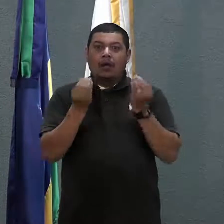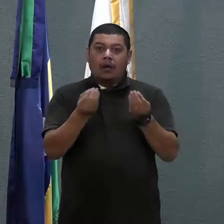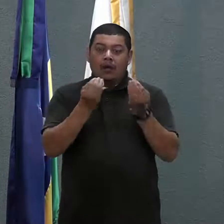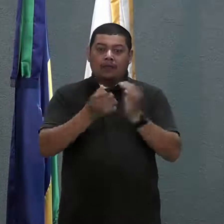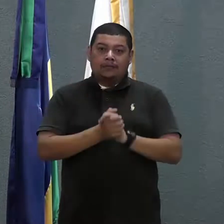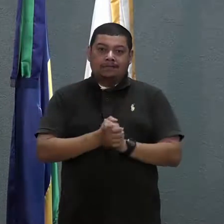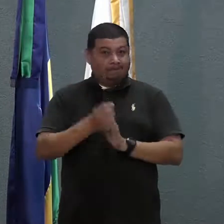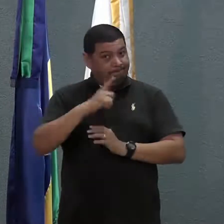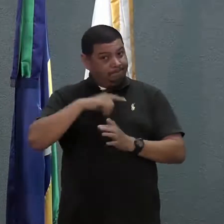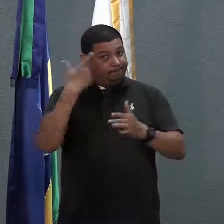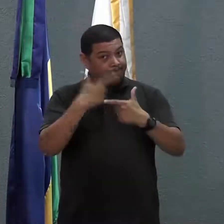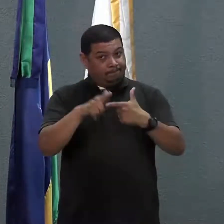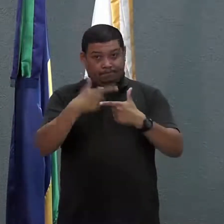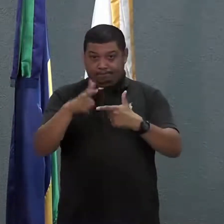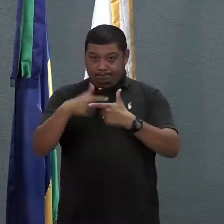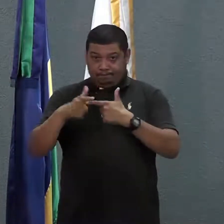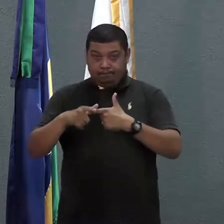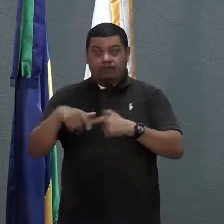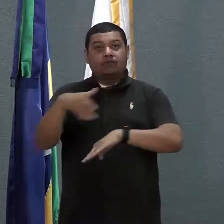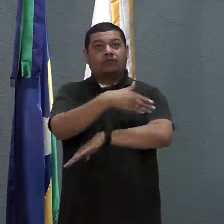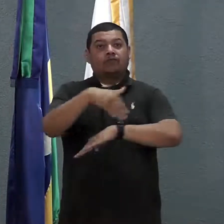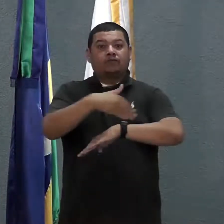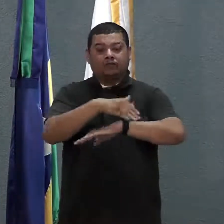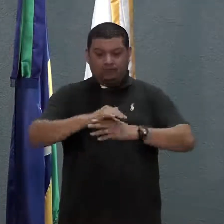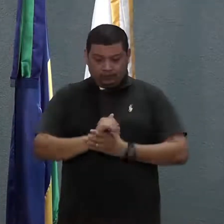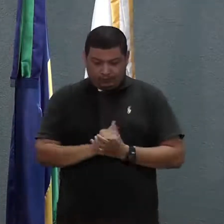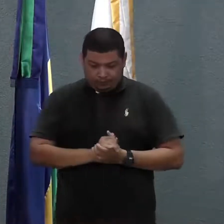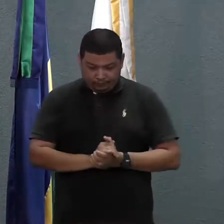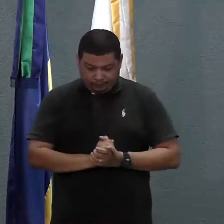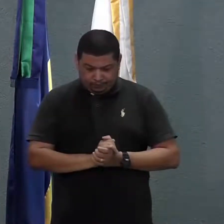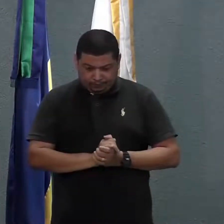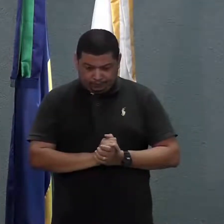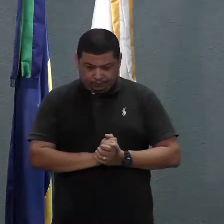Nós temos um problema na avenida...